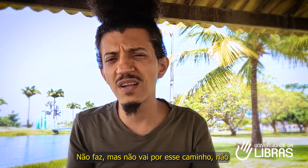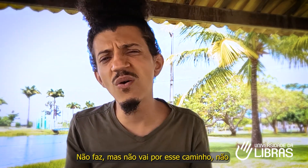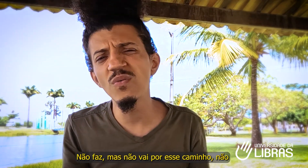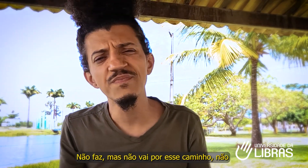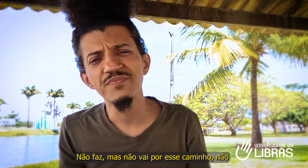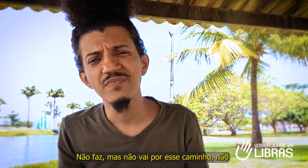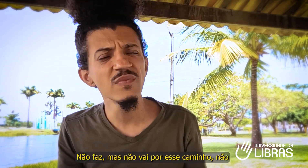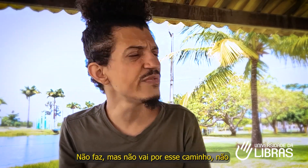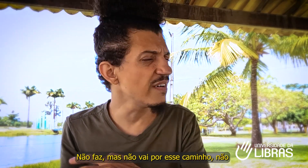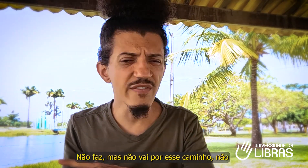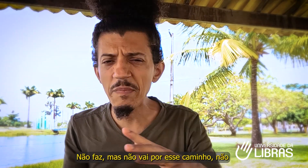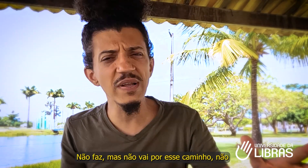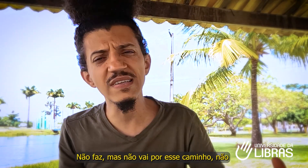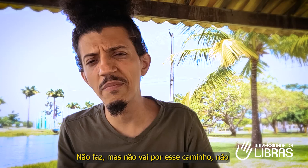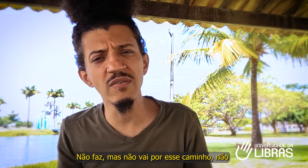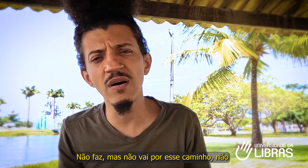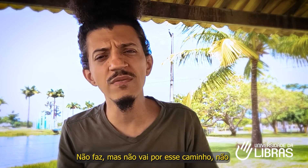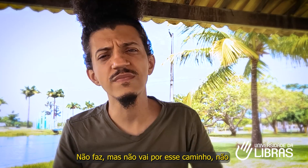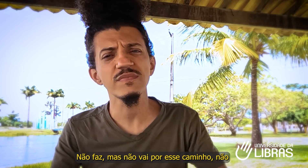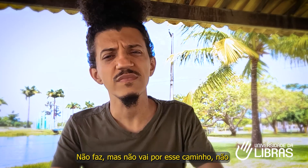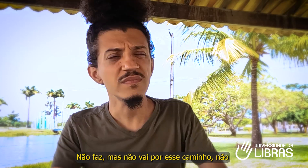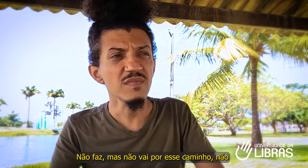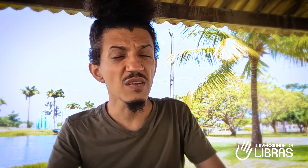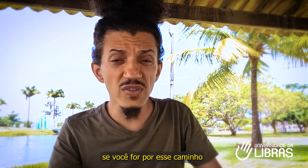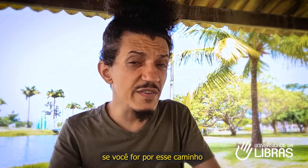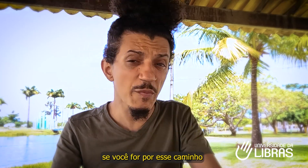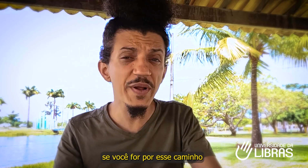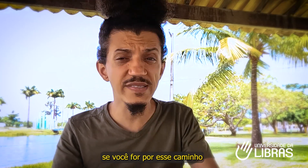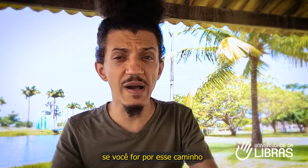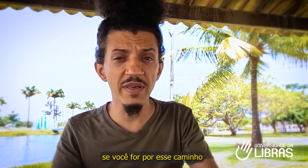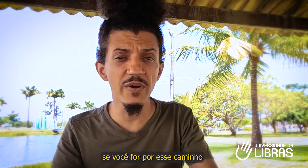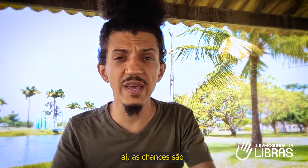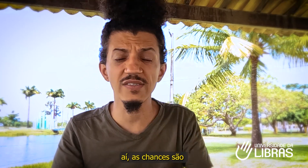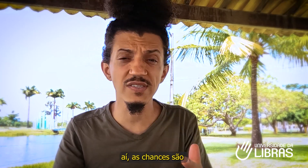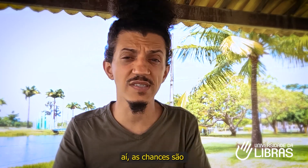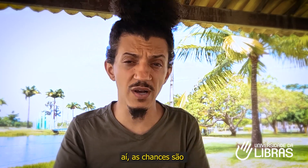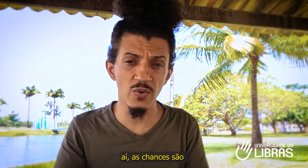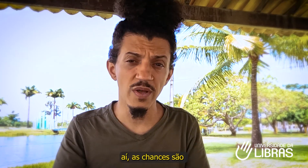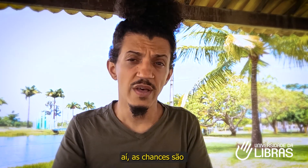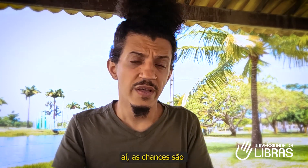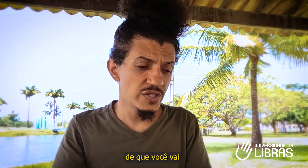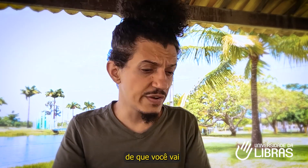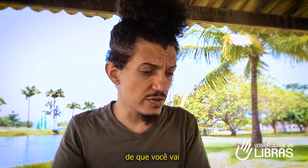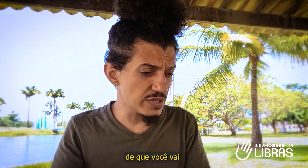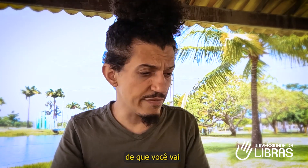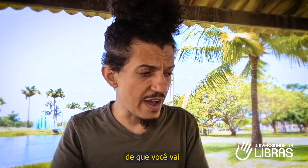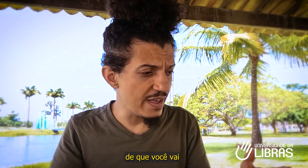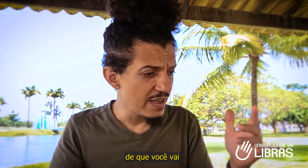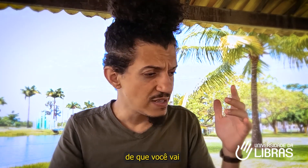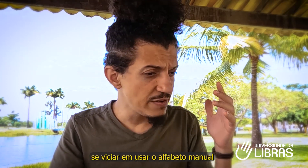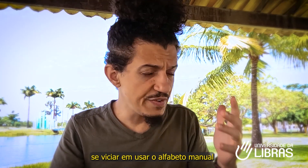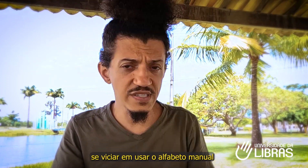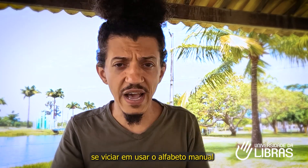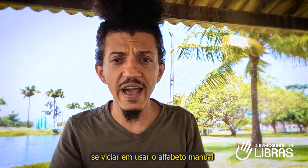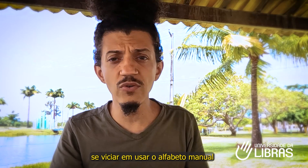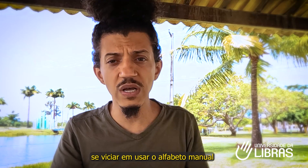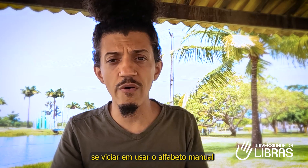não. Não vai por esse caminho não. Se você for por esse caminho aí, as chances são de que você vai se viciar em usar o